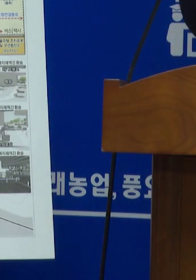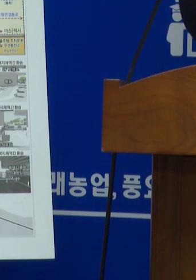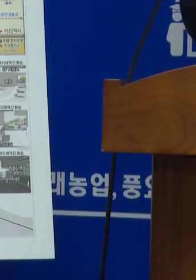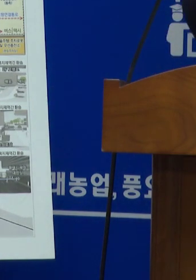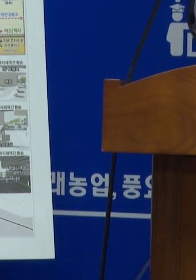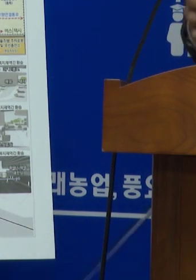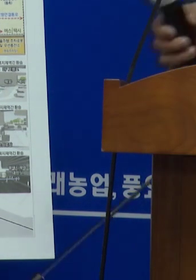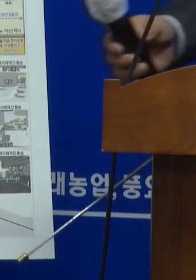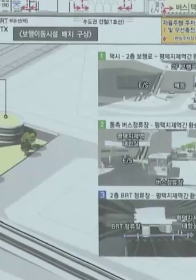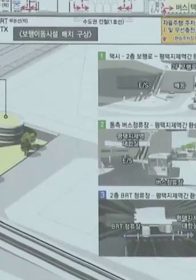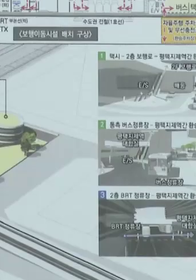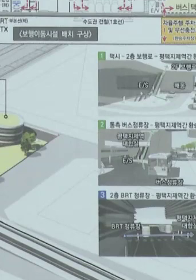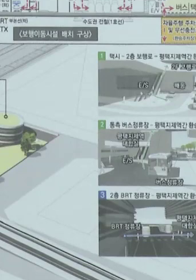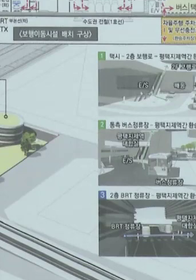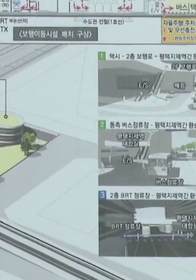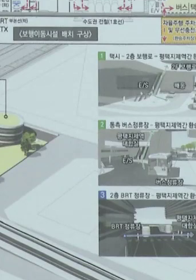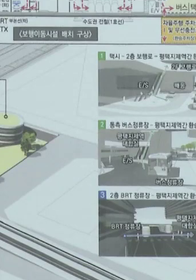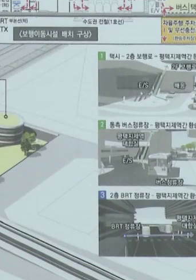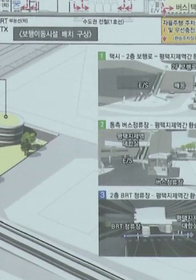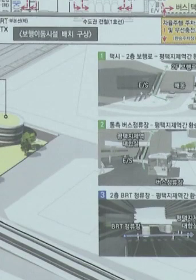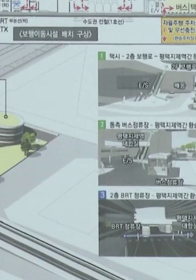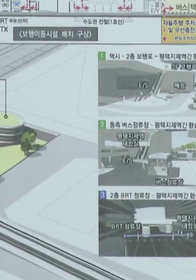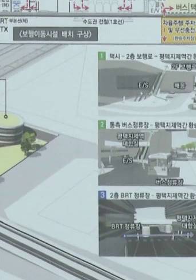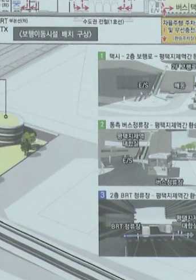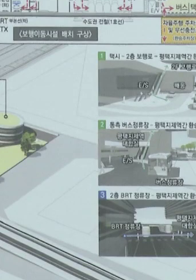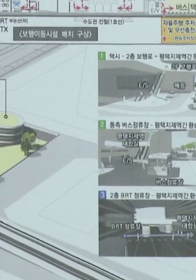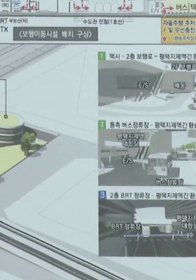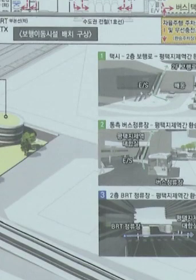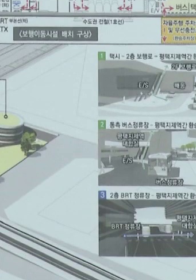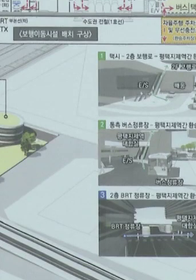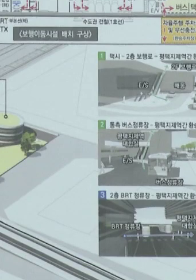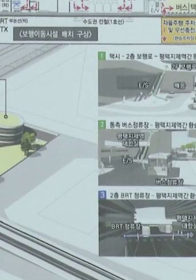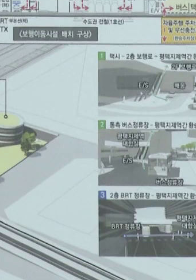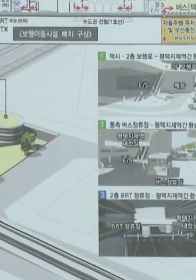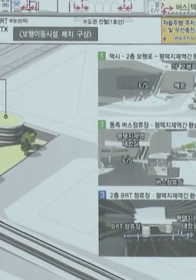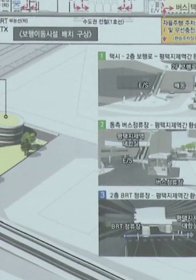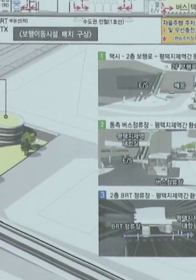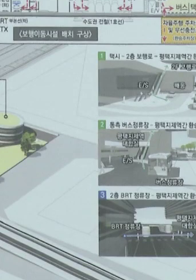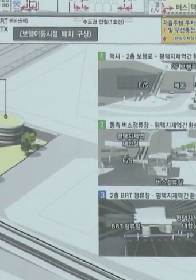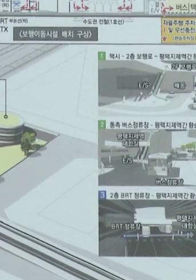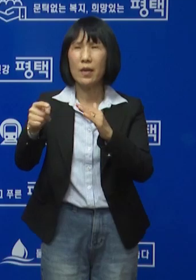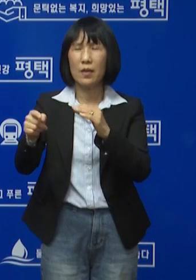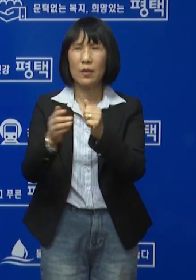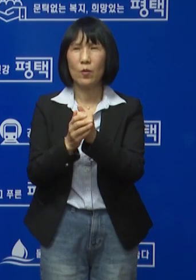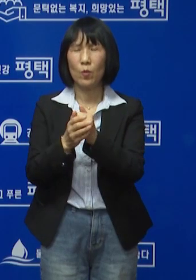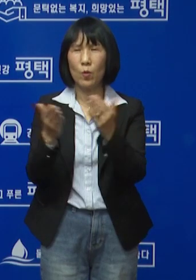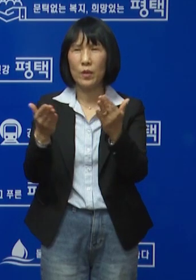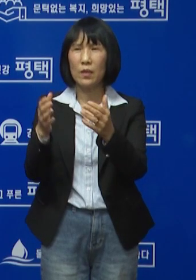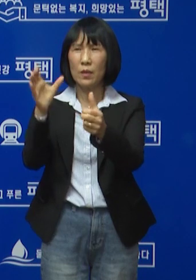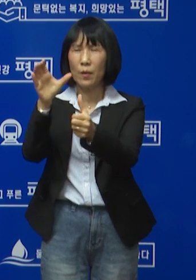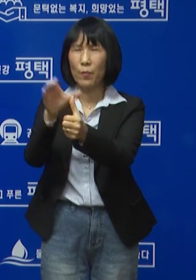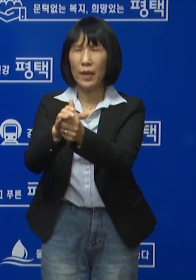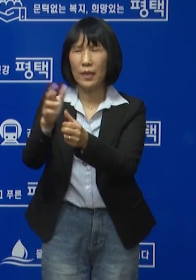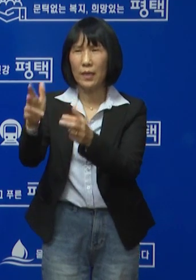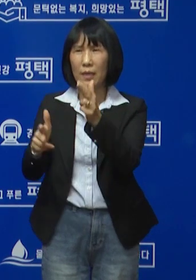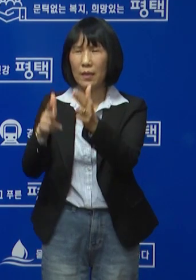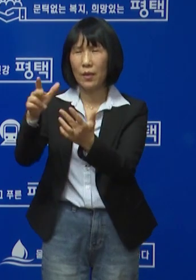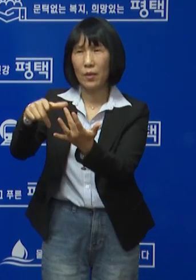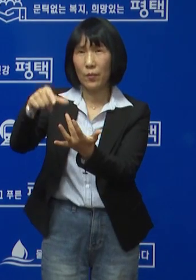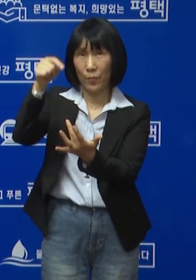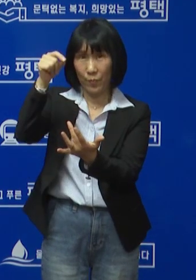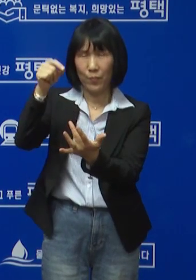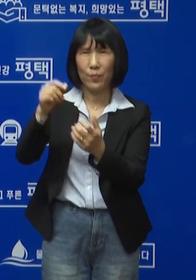있습니다. 저희가 기본계획 수립을 용역을 하고 나서 저희 이 사업 자체가 민간 사업자하고 같이 추진해야 되는 사항입니다.